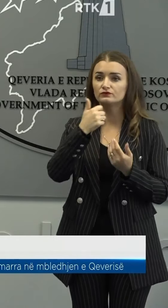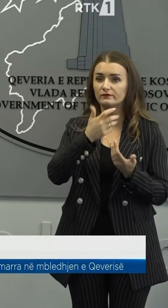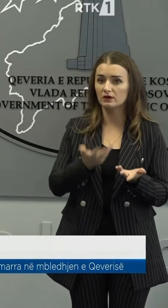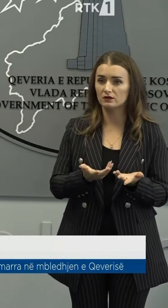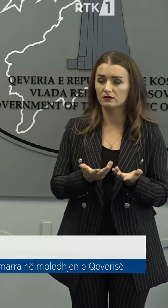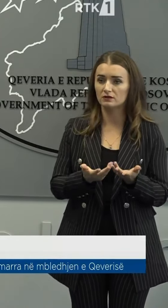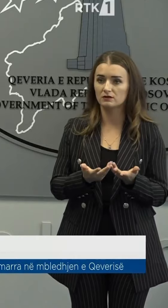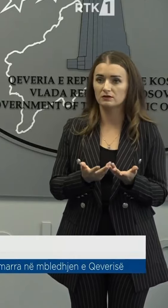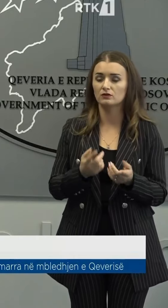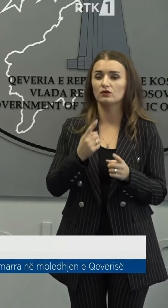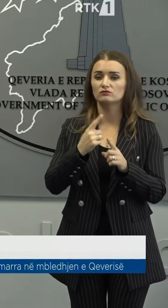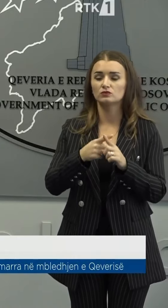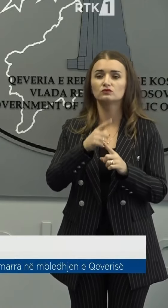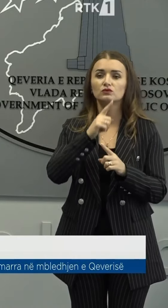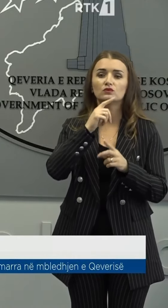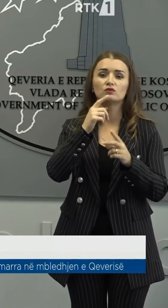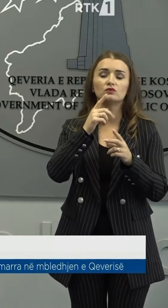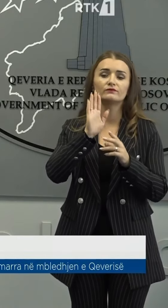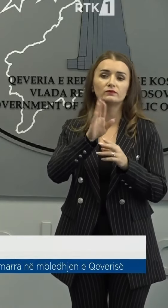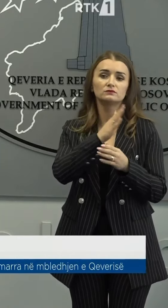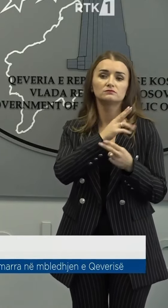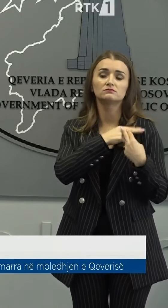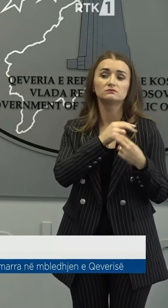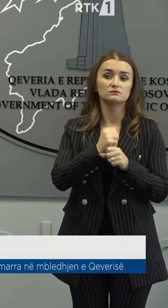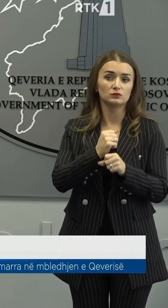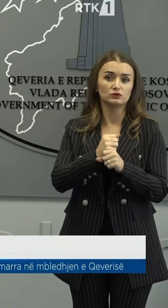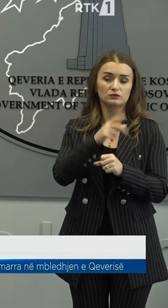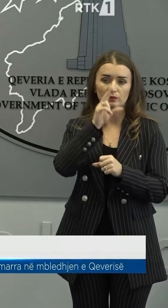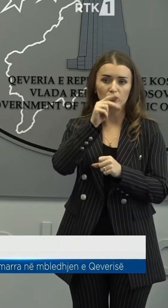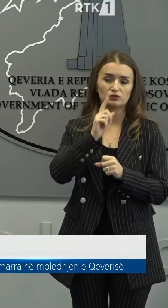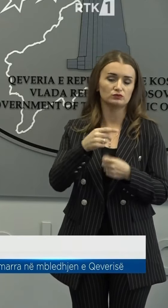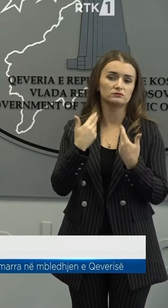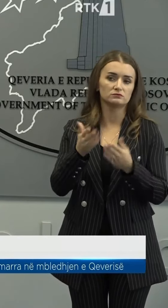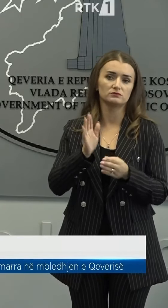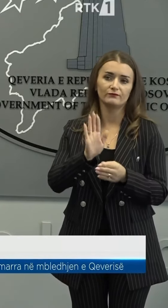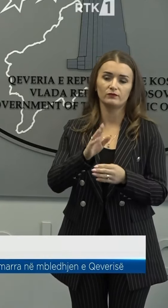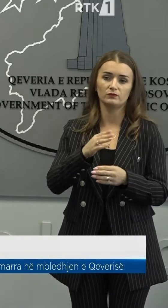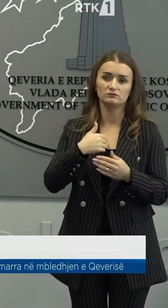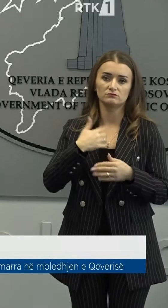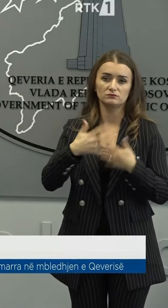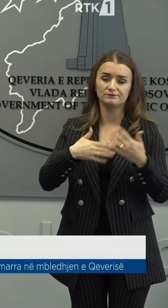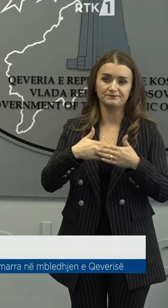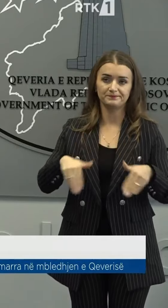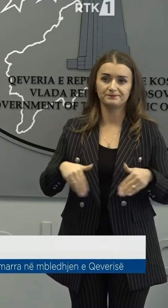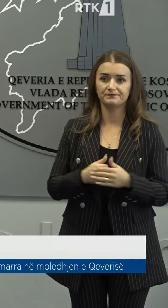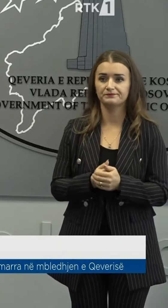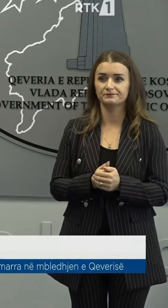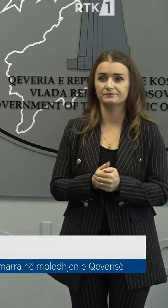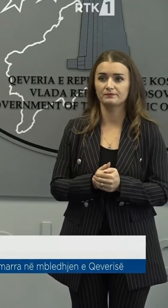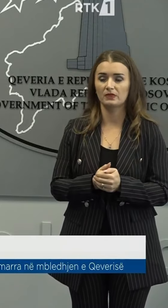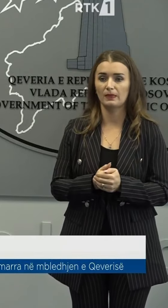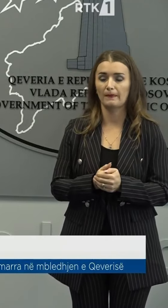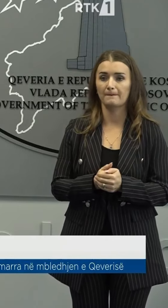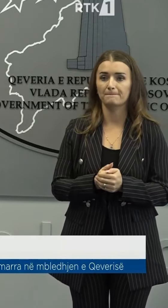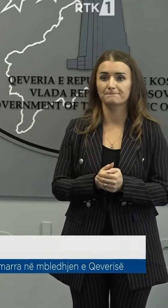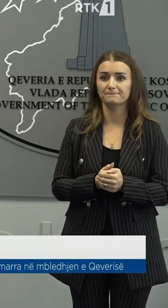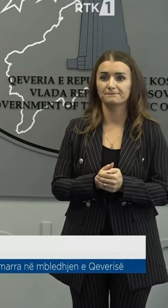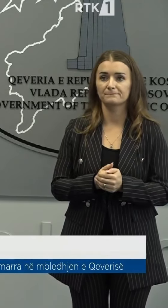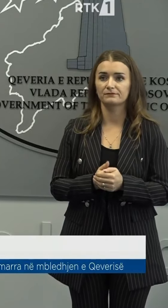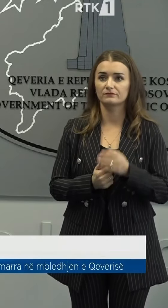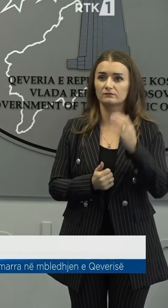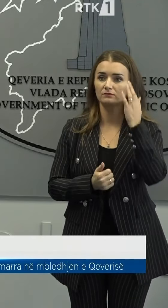lejimi i organeve të rendit që ta bëjnë punën e tyre në mënyrë profesionale. Ju përsa thatë se në këto